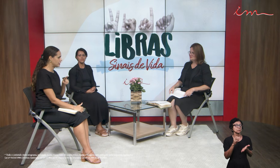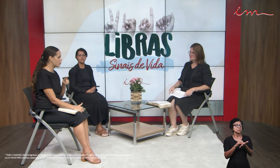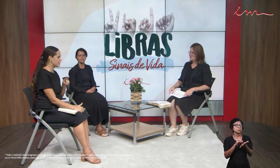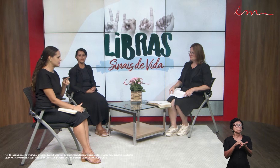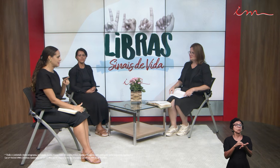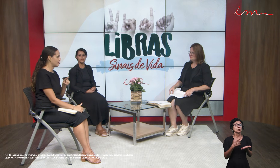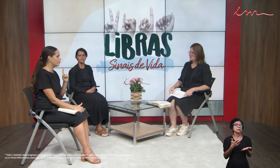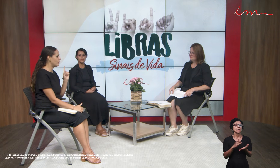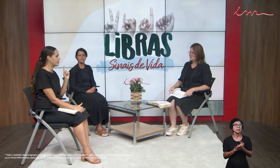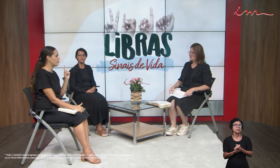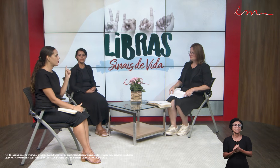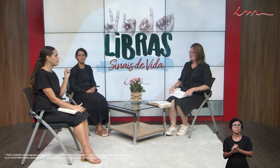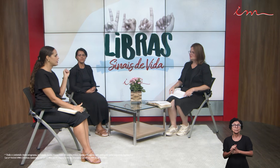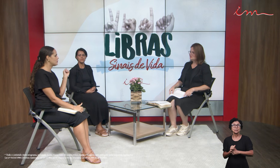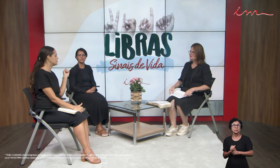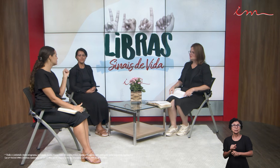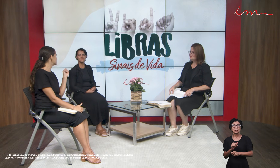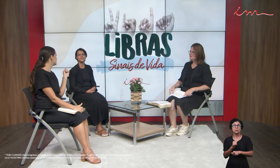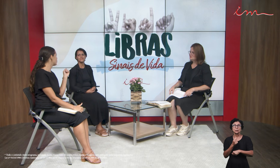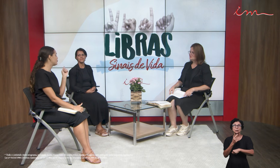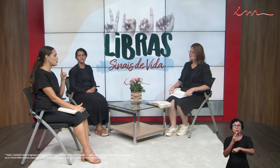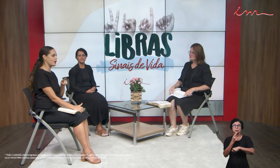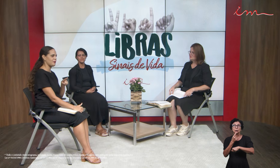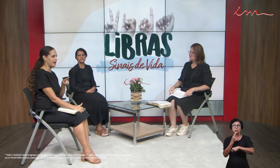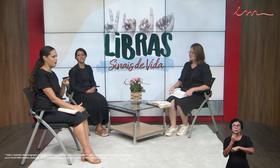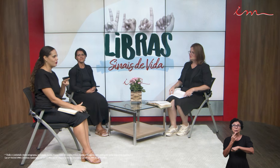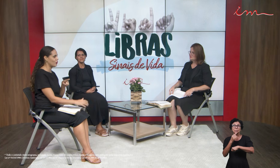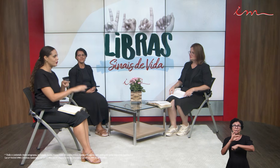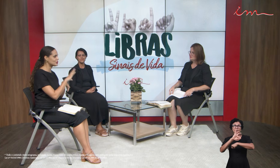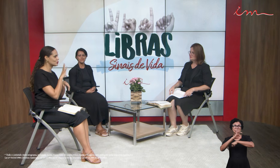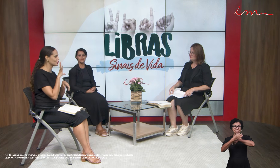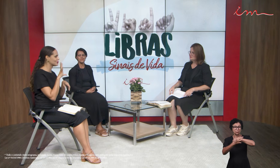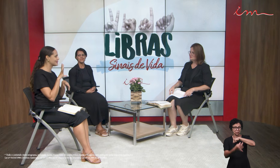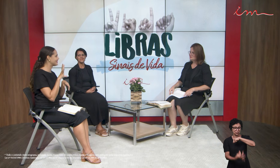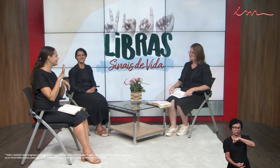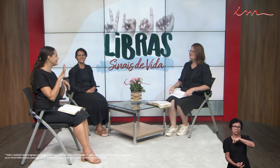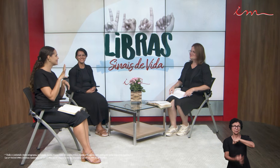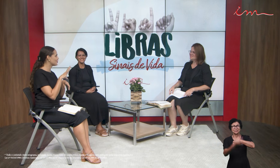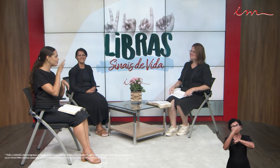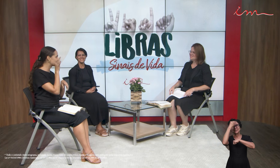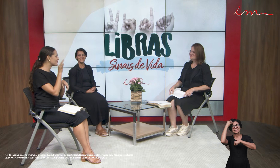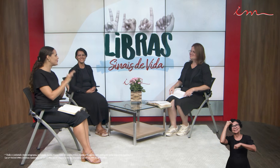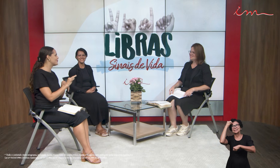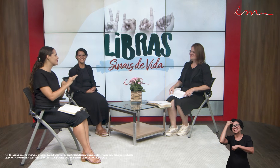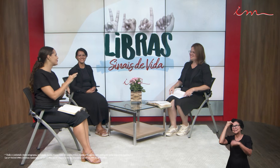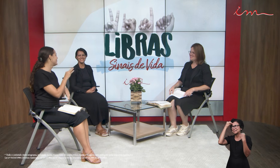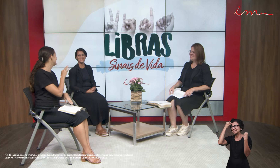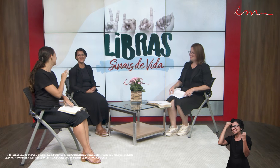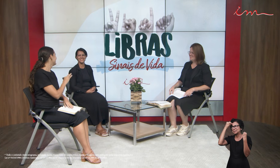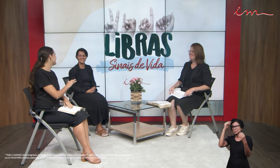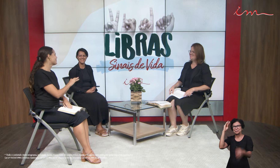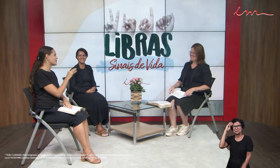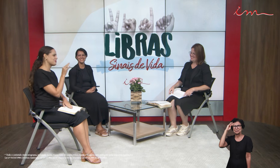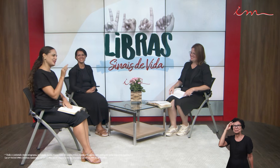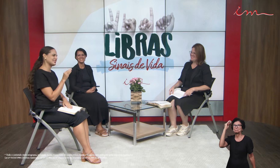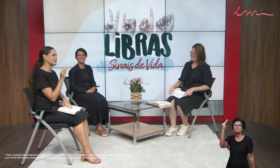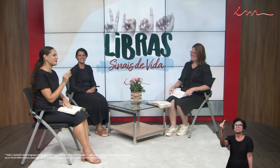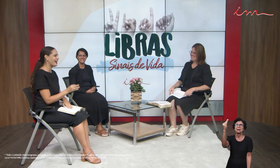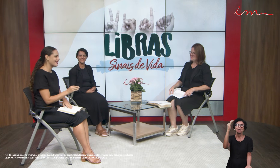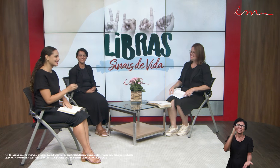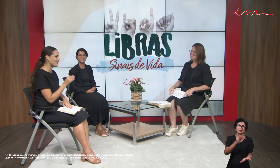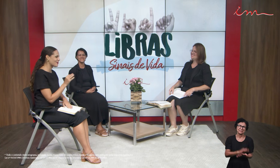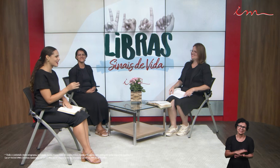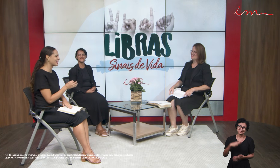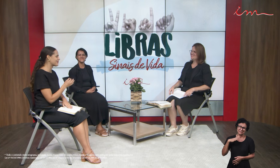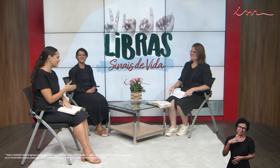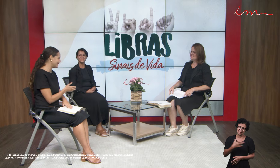faltou eu fazer, que foi o quê? Foi o fio vermelho. Eu fiz tudo, né? Só não fiz o fio, que foi o